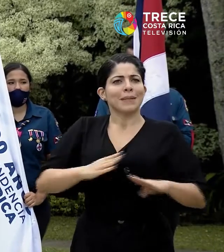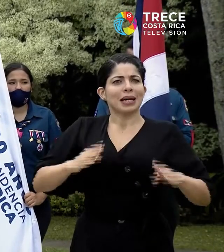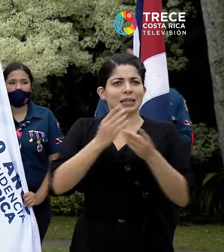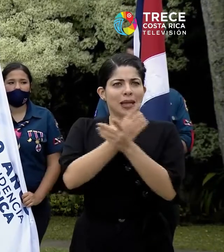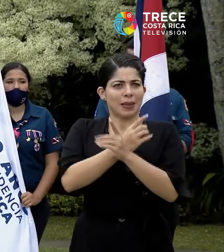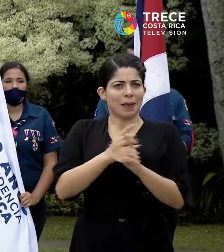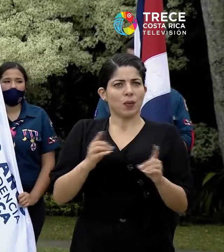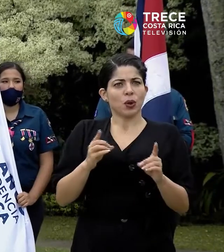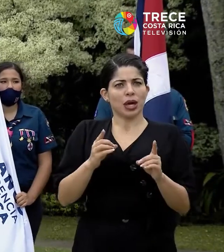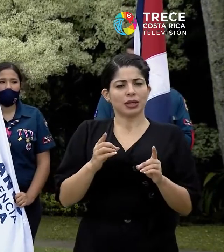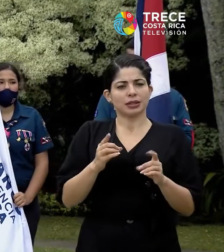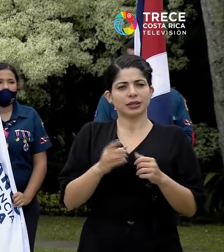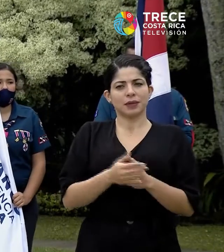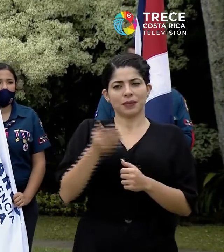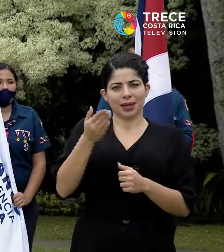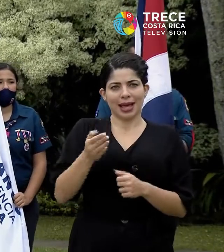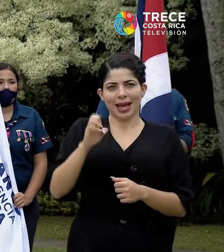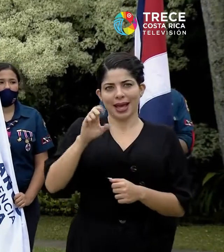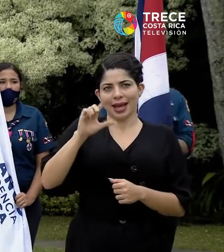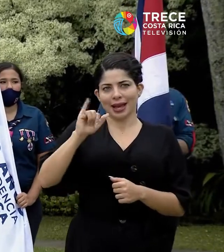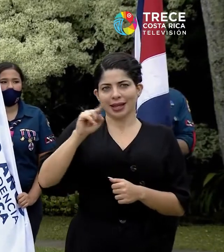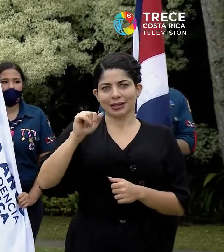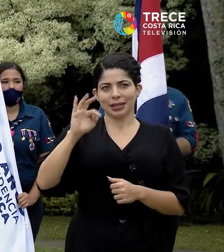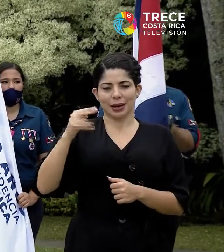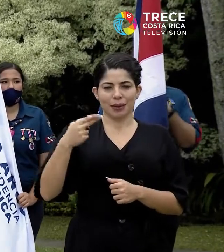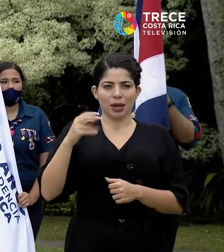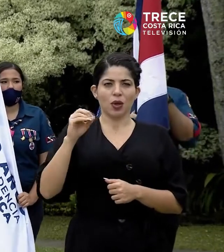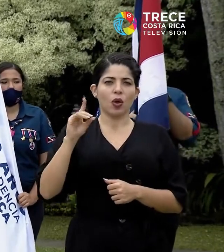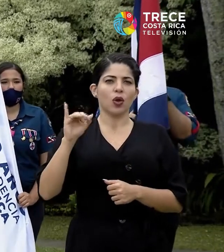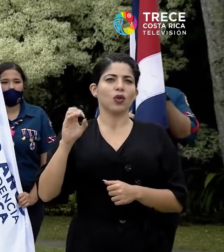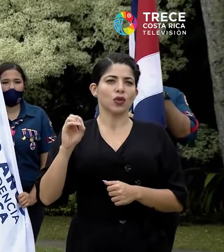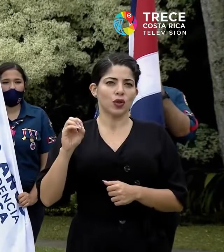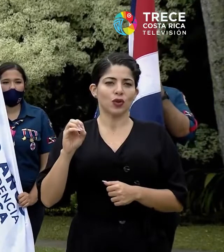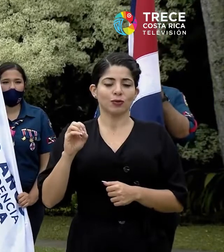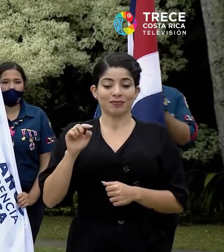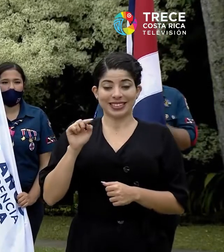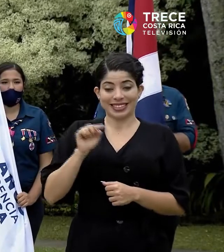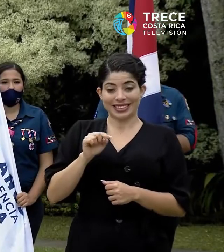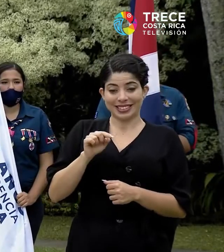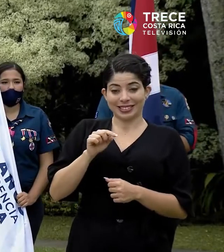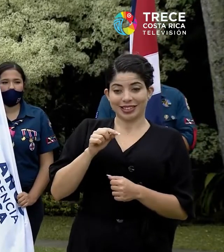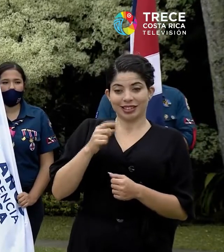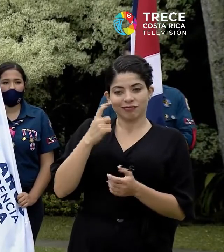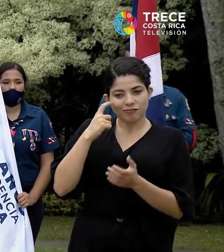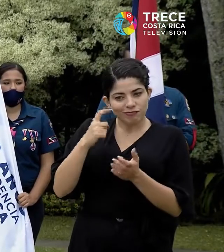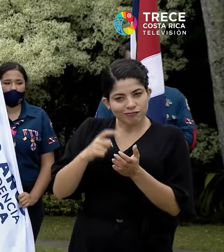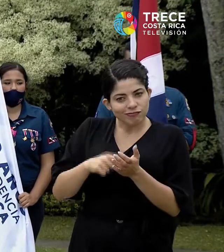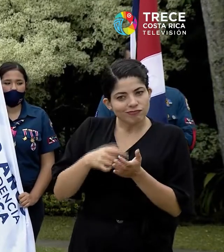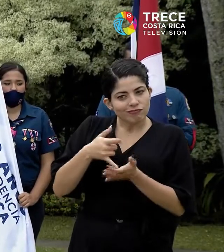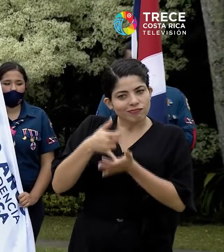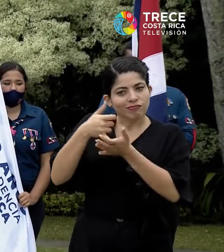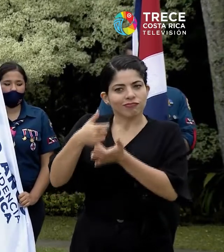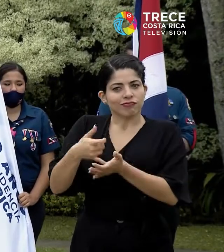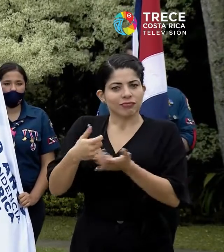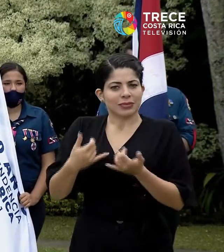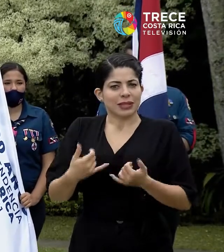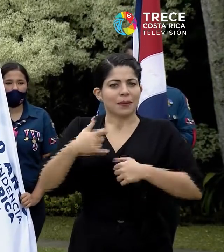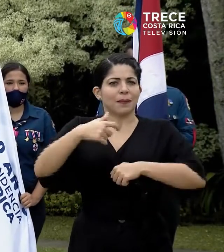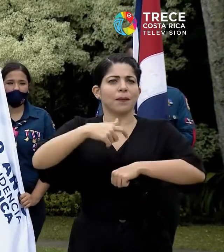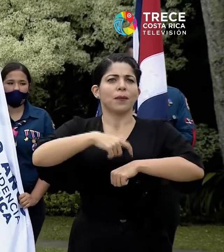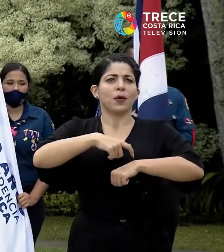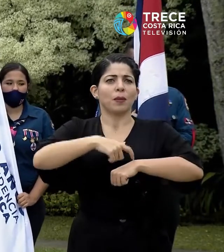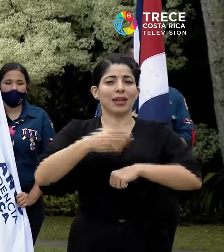democracia a doña Elizabeth Odio. Llega este reconocimiento en un momento